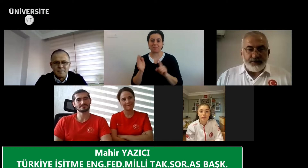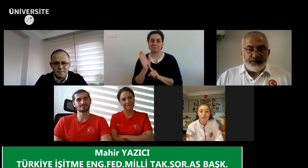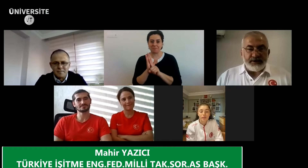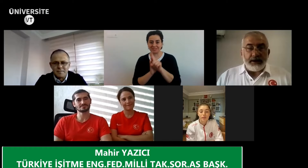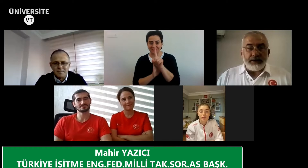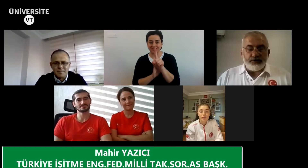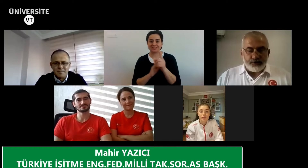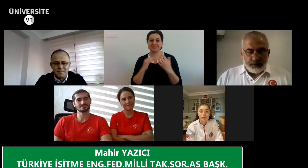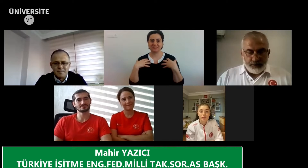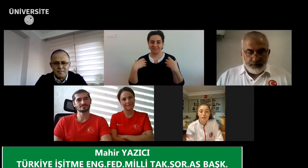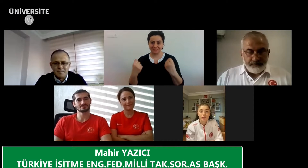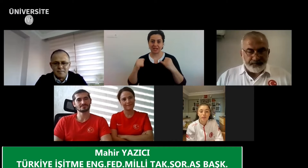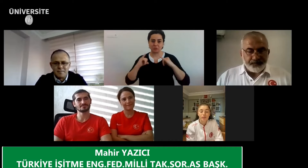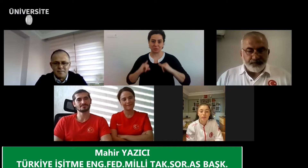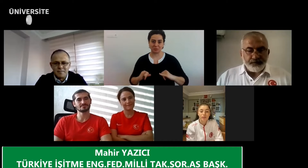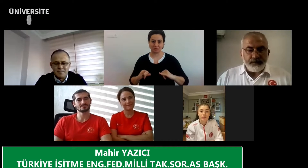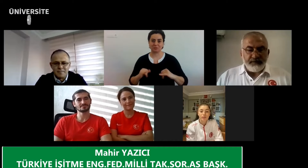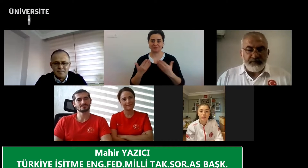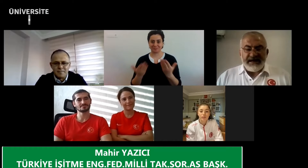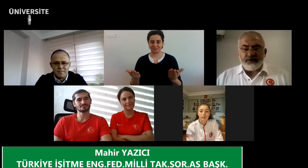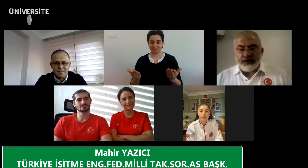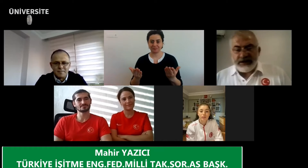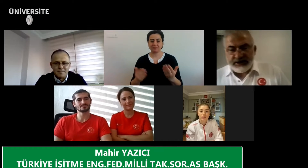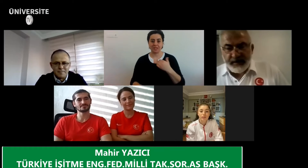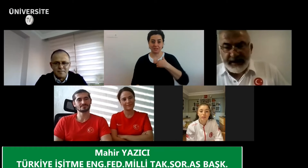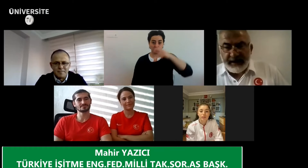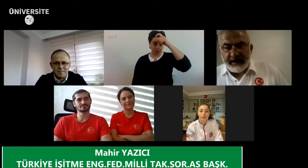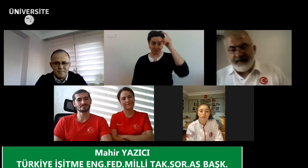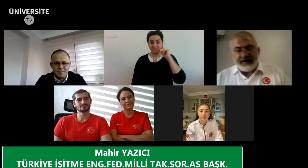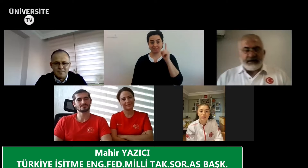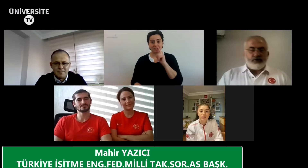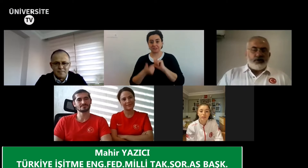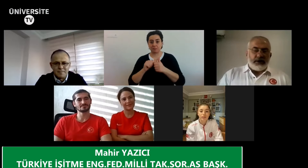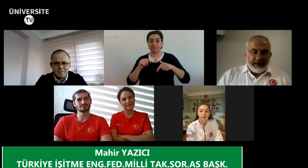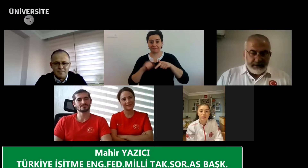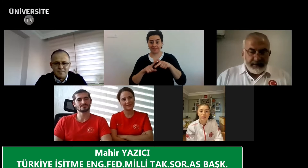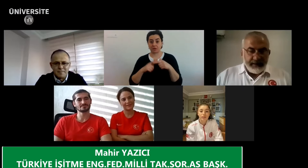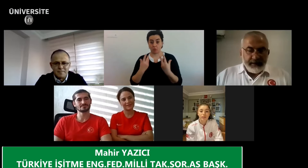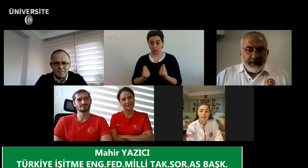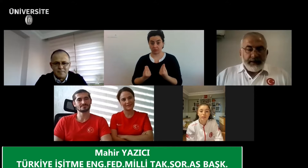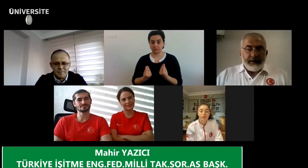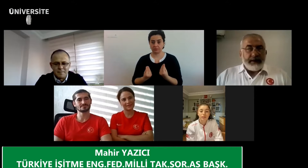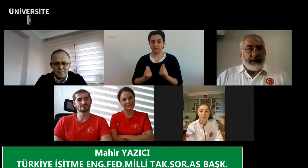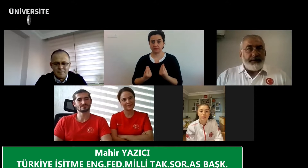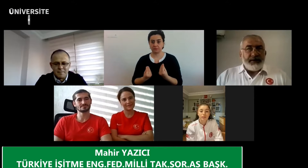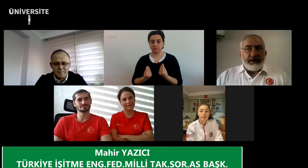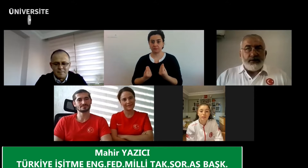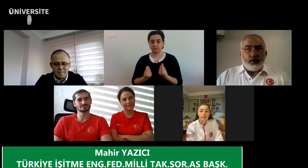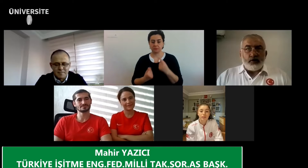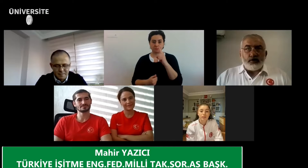başarılar diliyorum, sağlık, huzur diliyorum. Bizler Türkiye İşitme Engelliler Federasyonu olarak